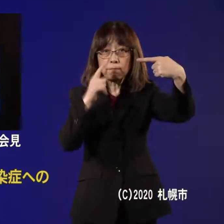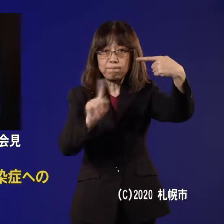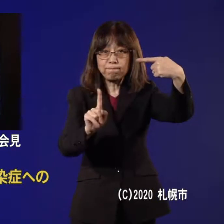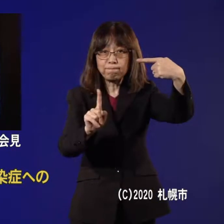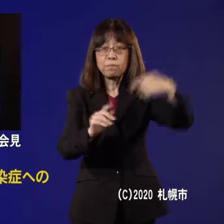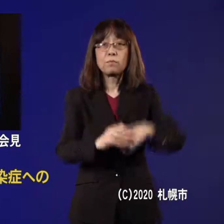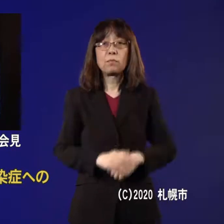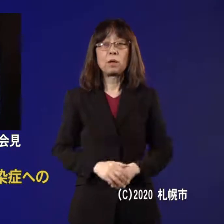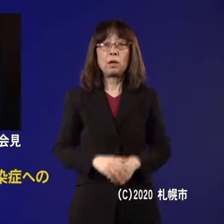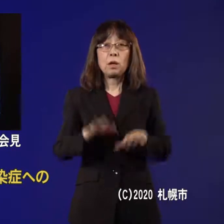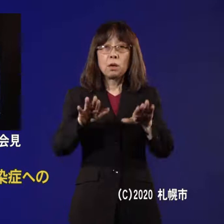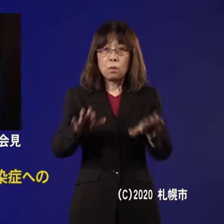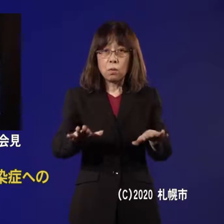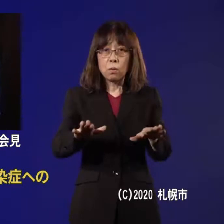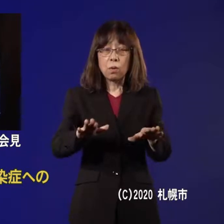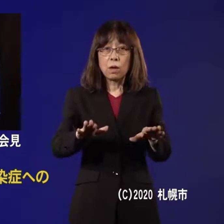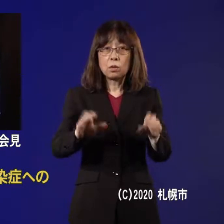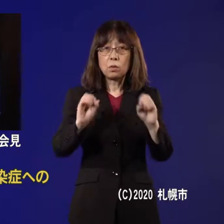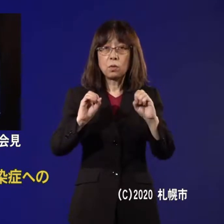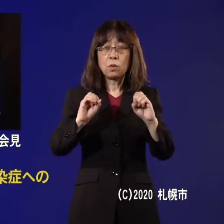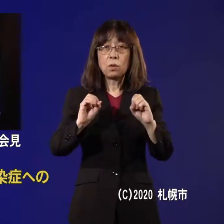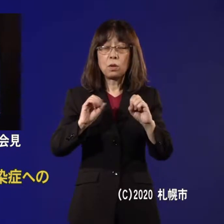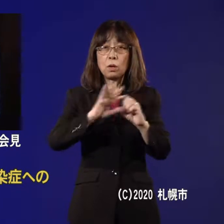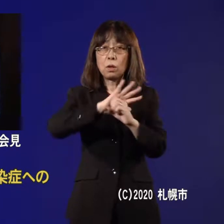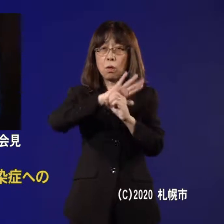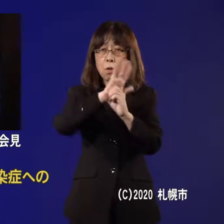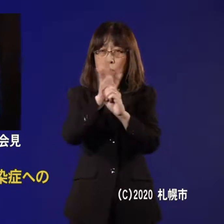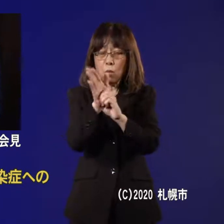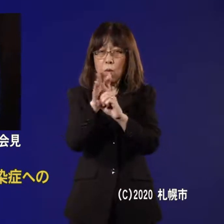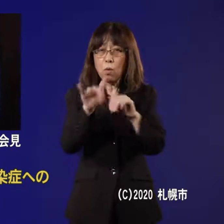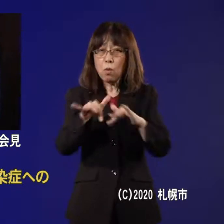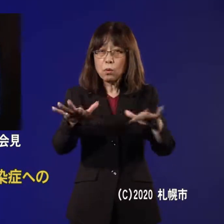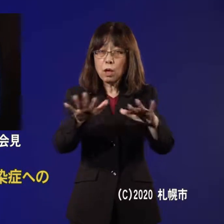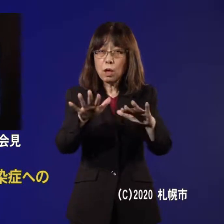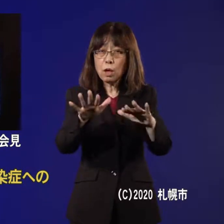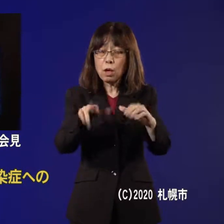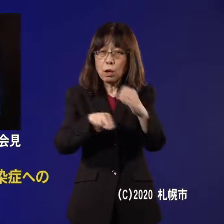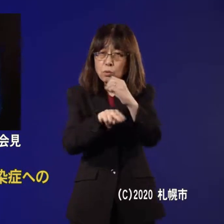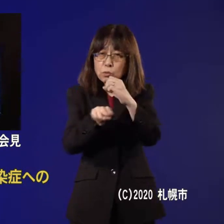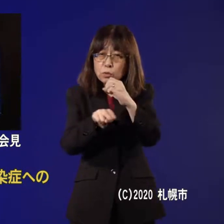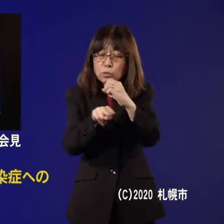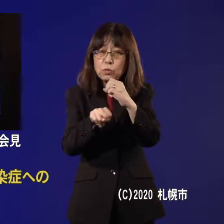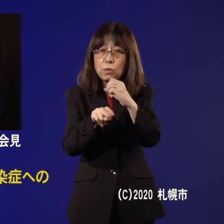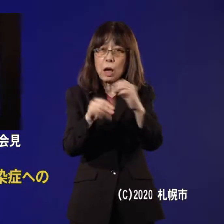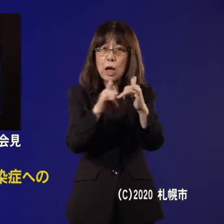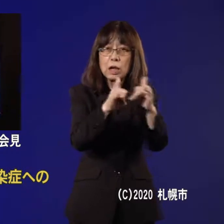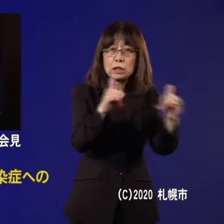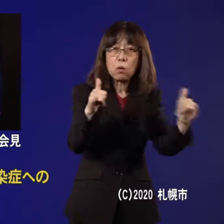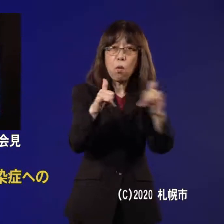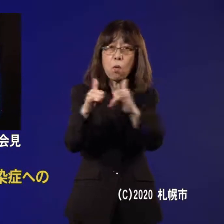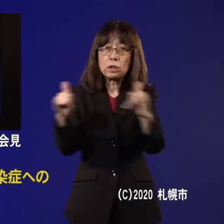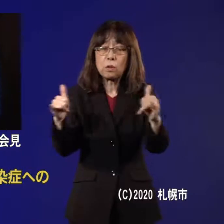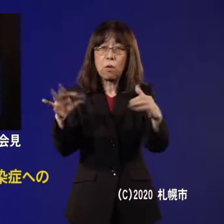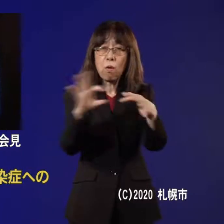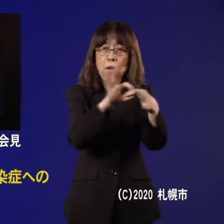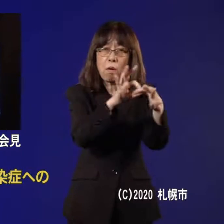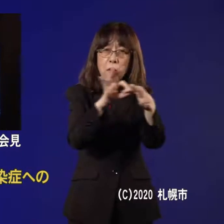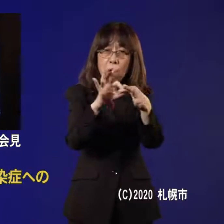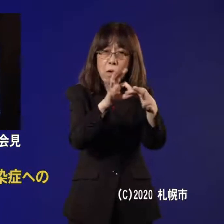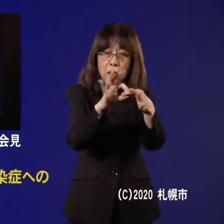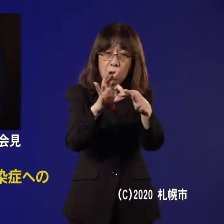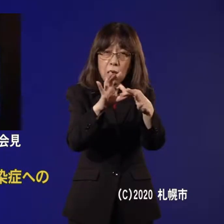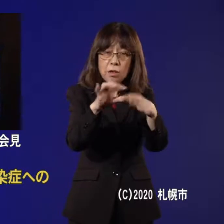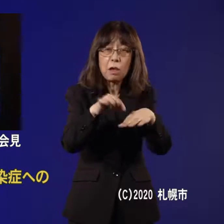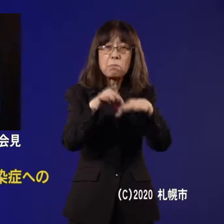の今回の新型コロナウイルスは人と人との感染によって拡大をしていくということになりますので